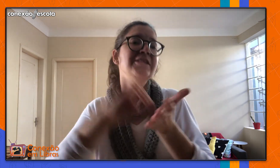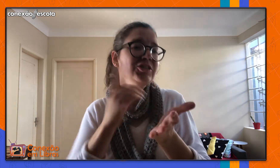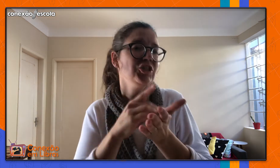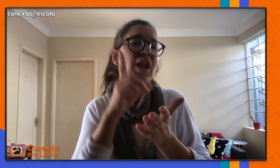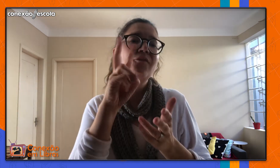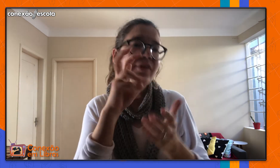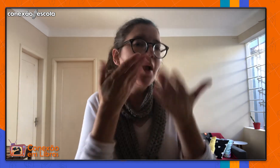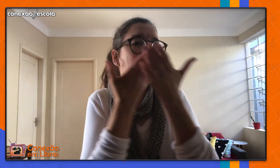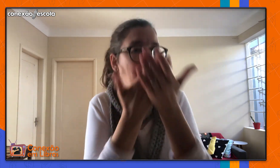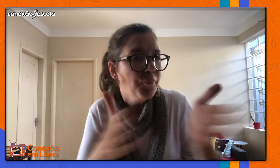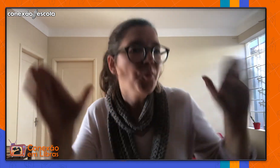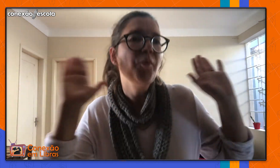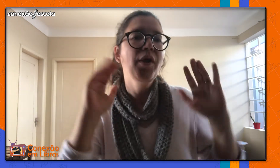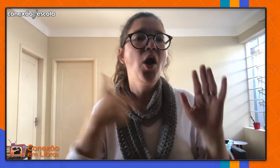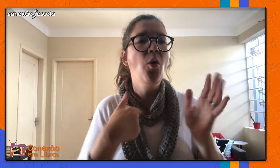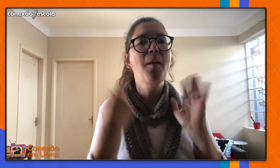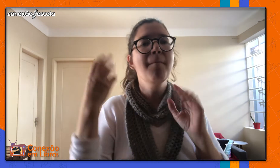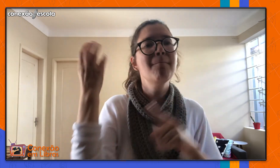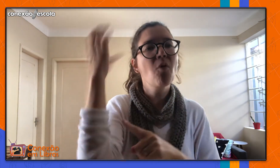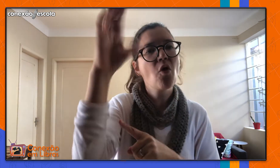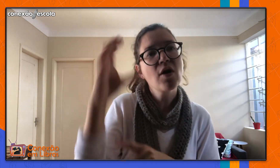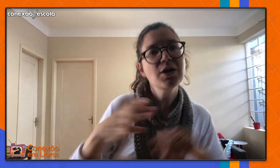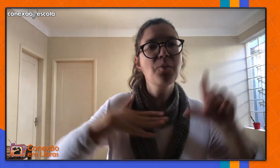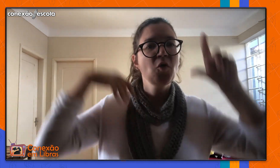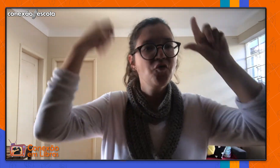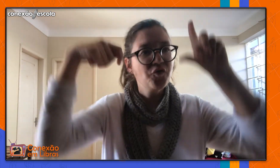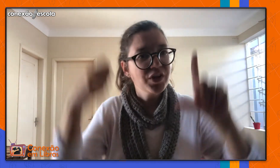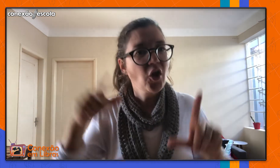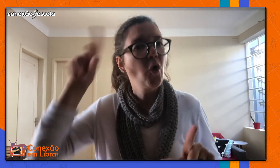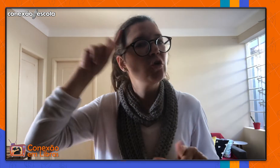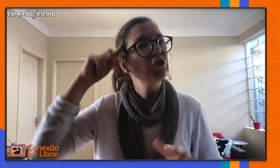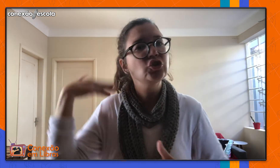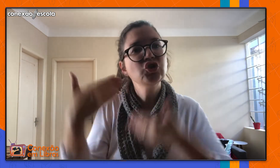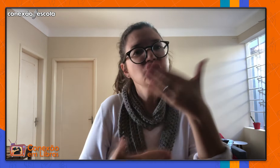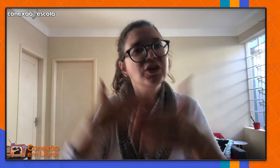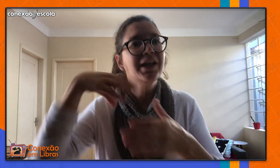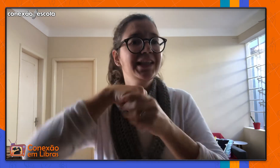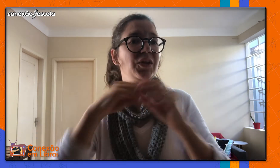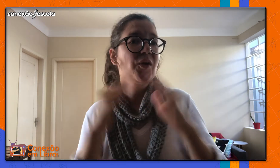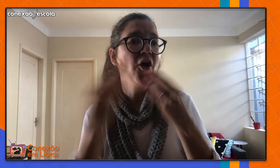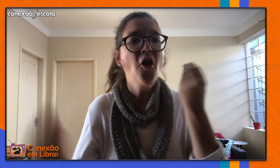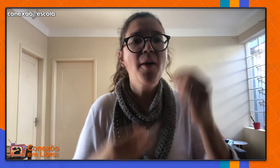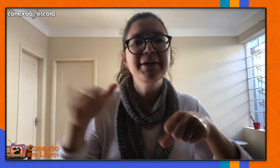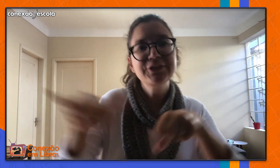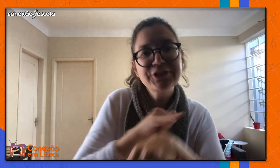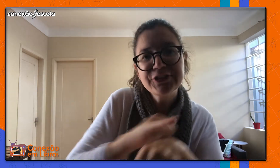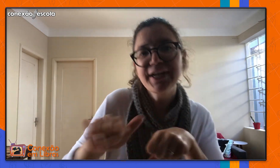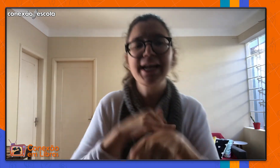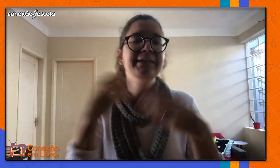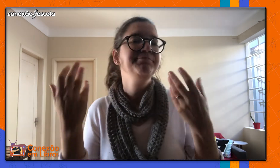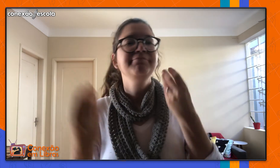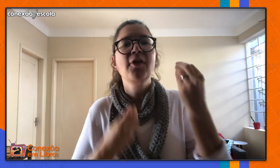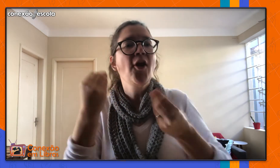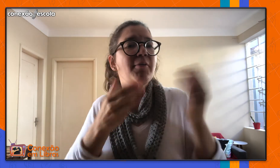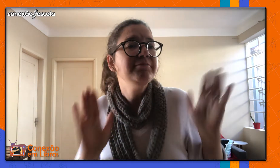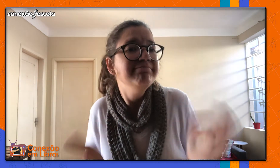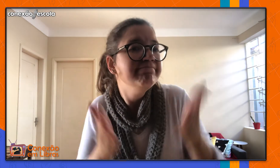Então eu tive que adaptar também e deixar público esse diário da Fiorella para que as famílias ouvintes também pudessem ver essas estratégias,